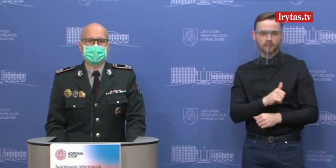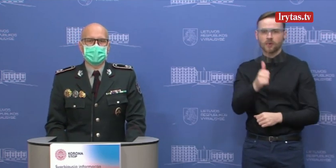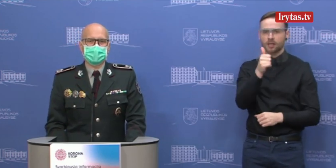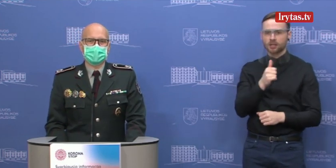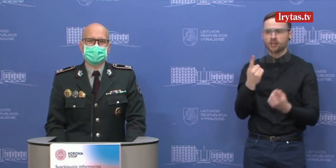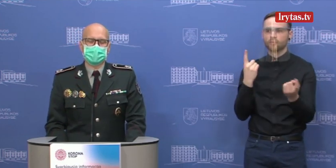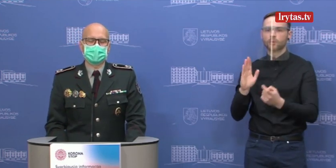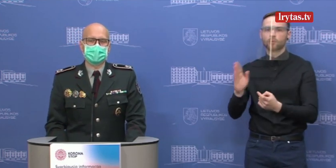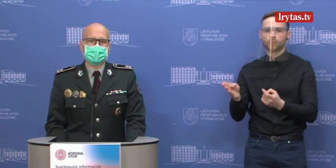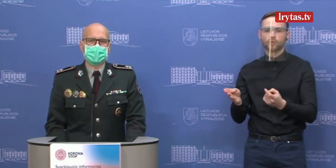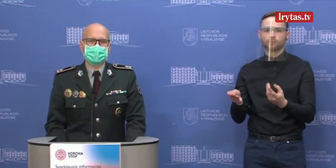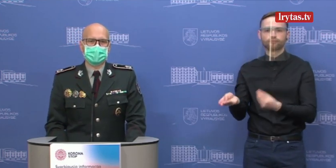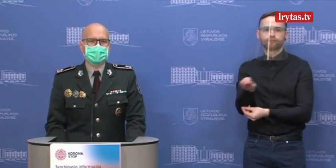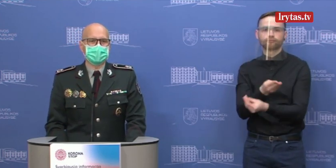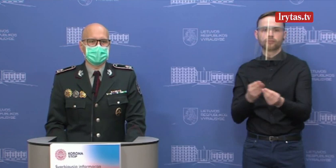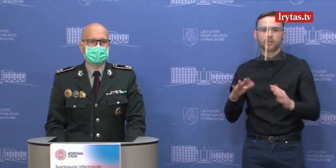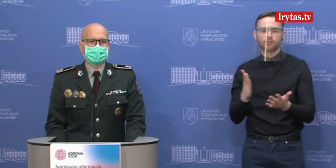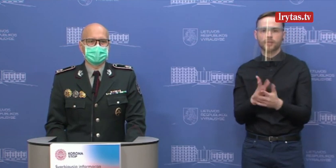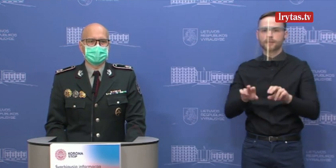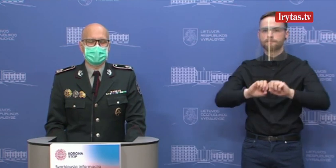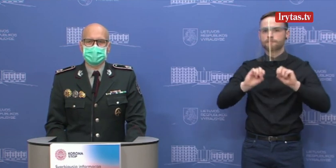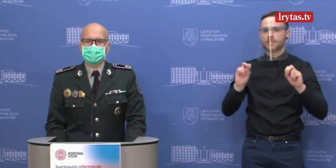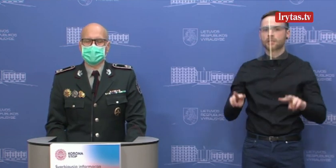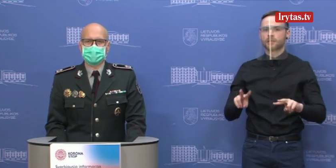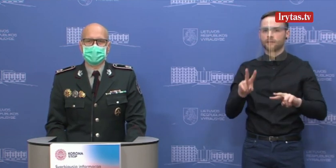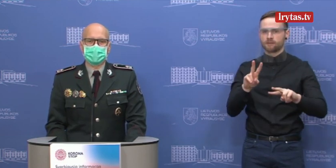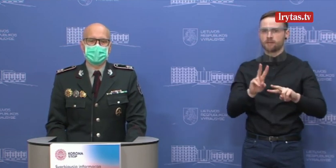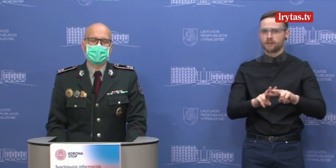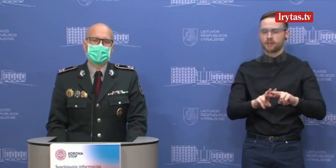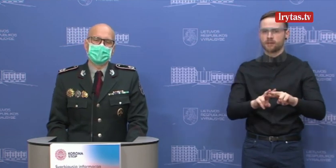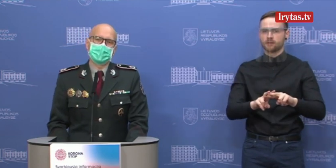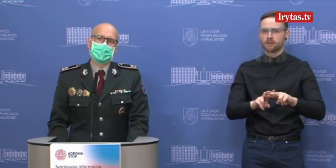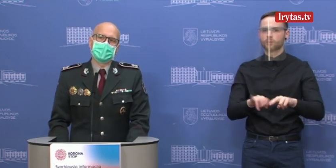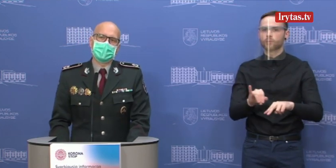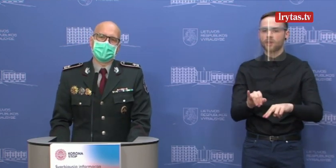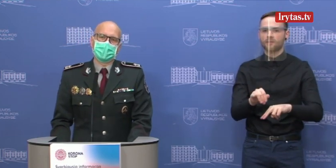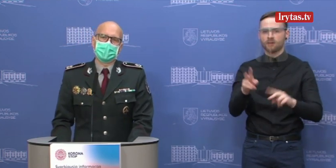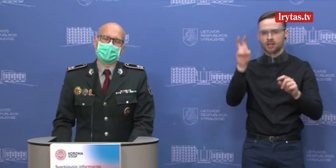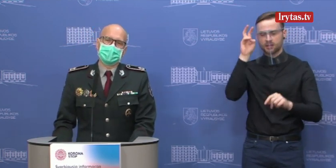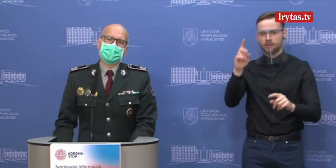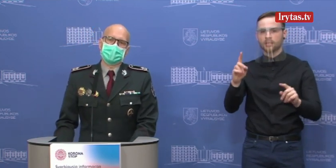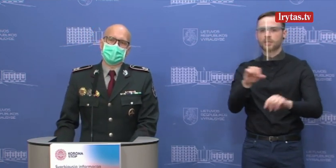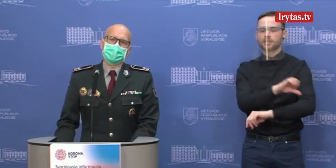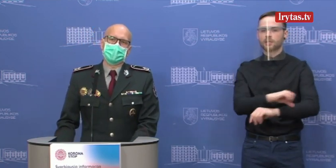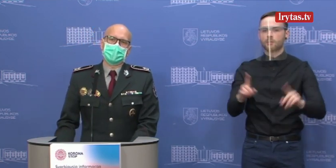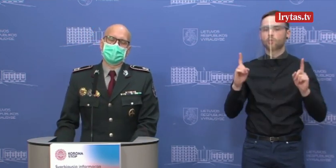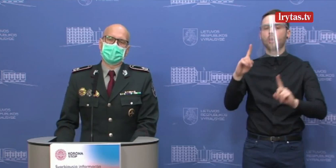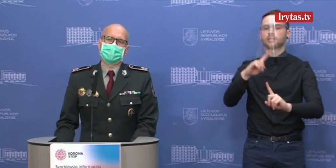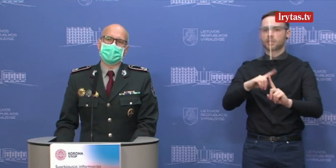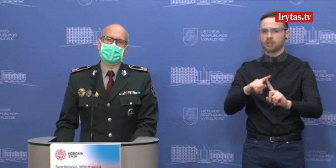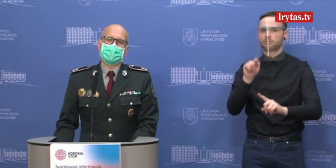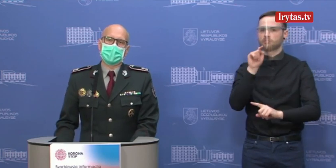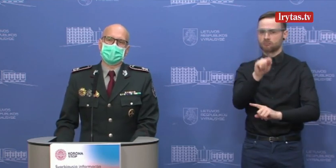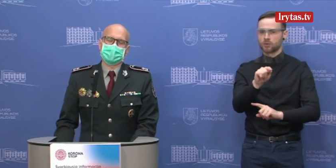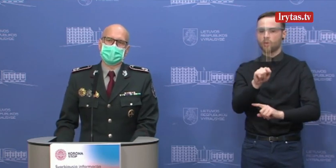informacija teiks nustatytais kanalais Valstybės sienos apsaugos tarnybai. O Valstybės sienos apsaugos tarnyba